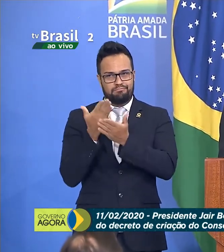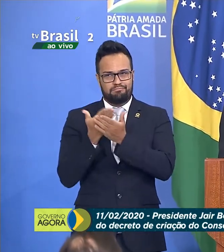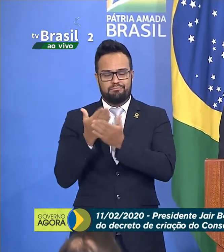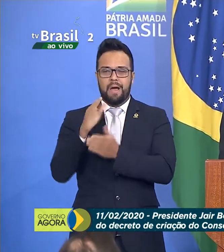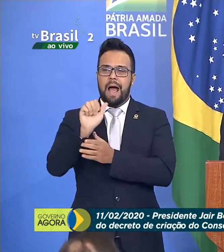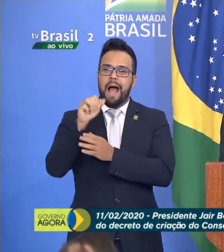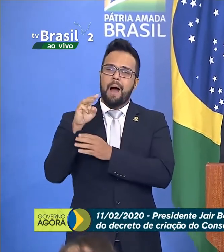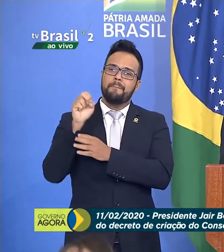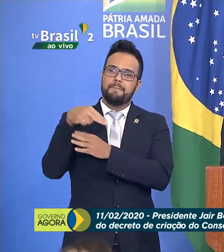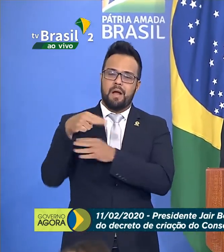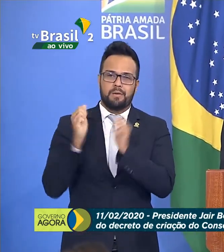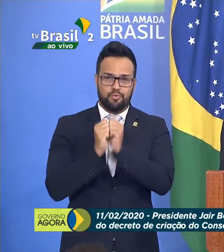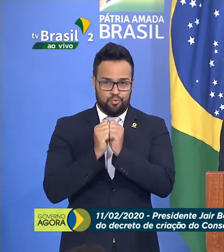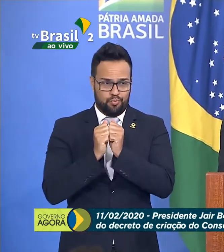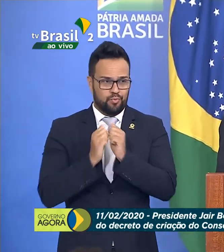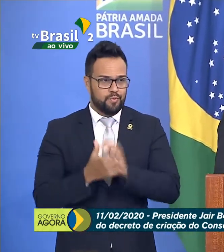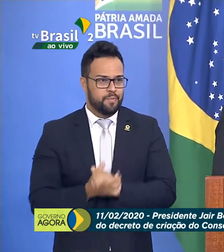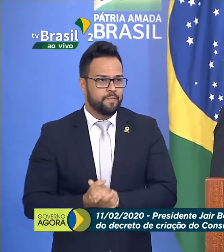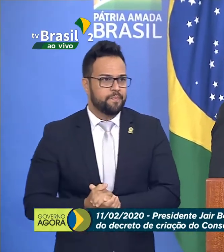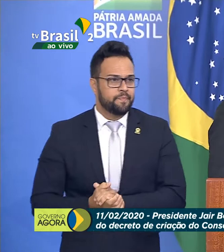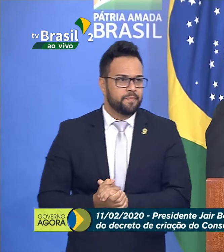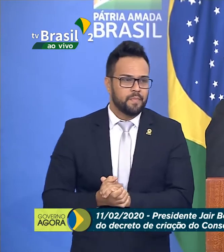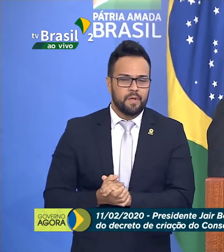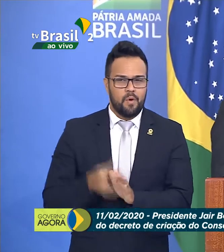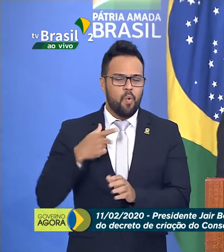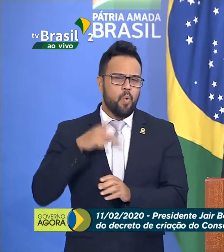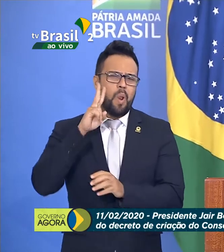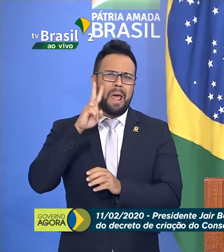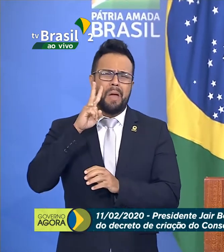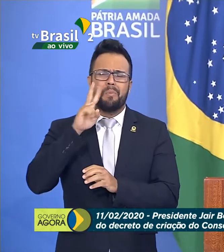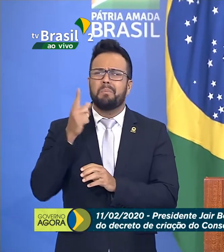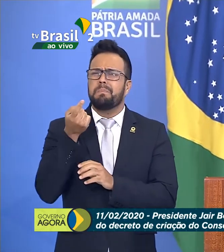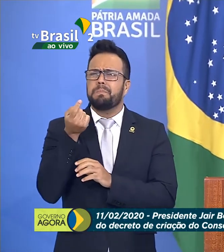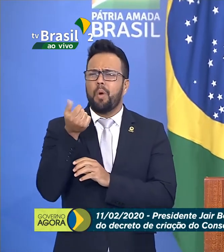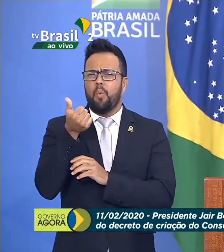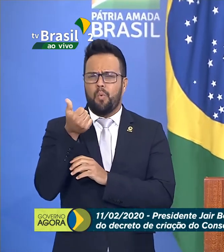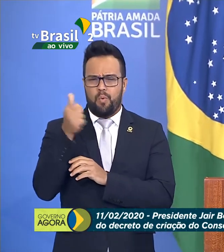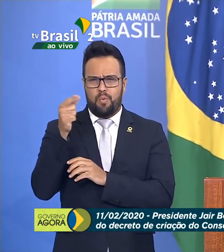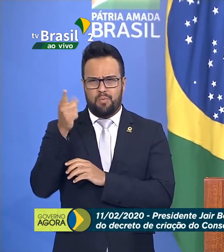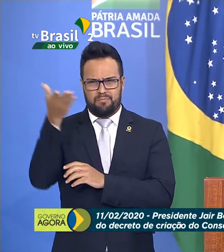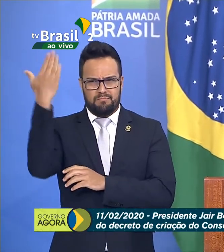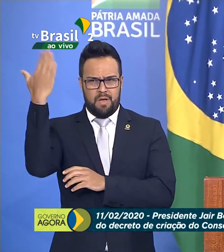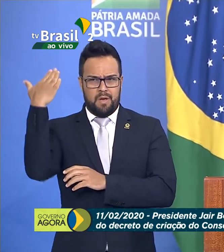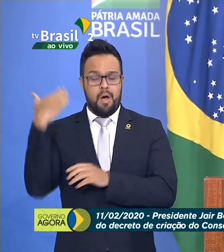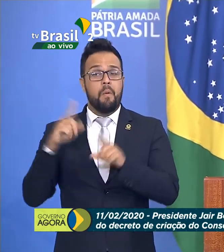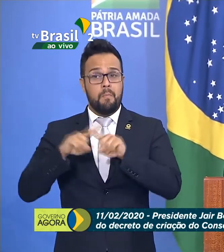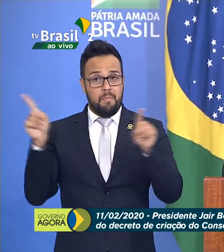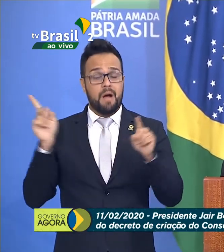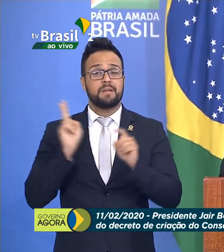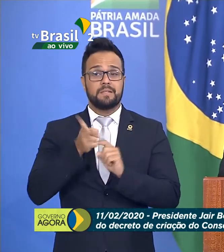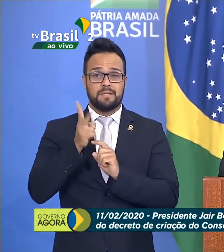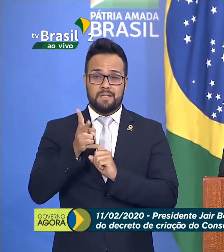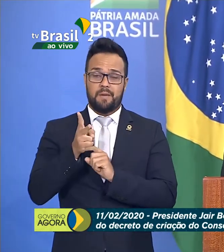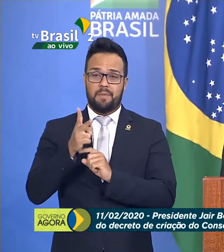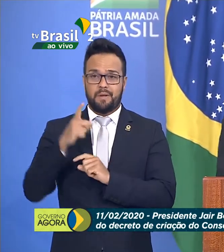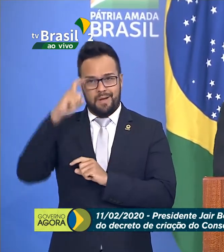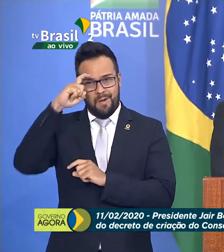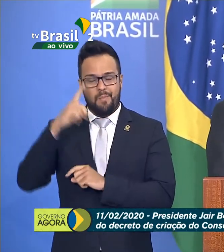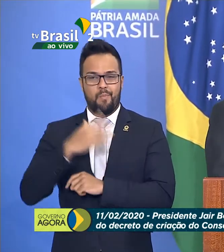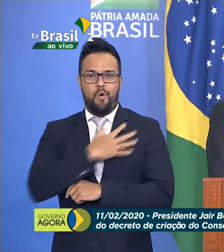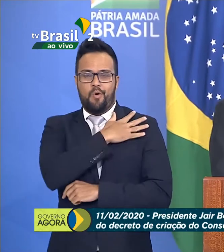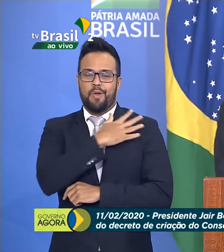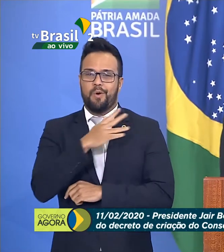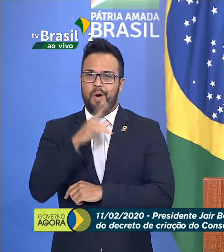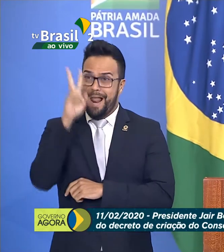E, obviamente, pouco lembro dele daquela época, mas ele sempre era bem